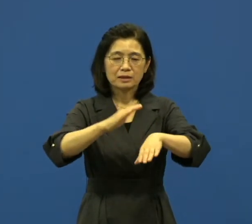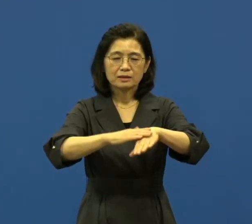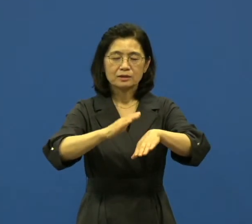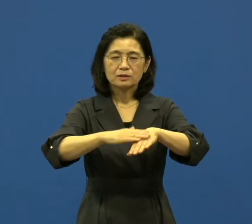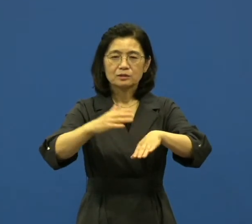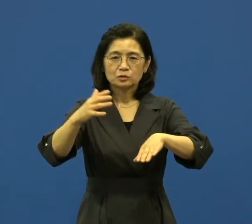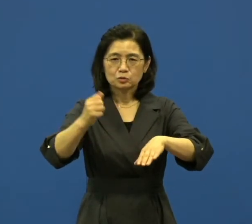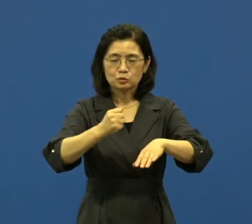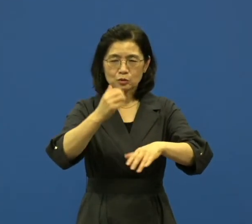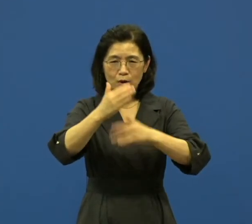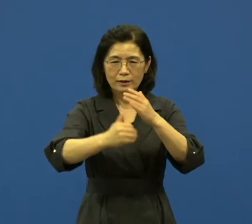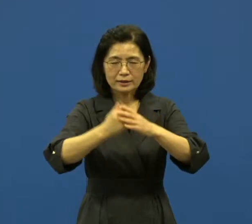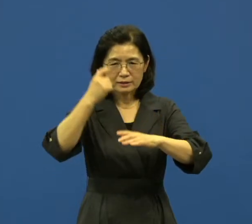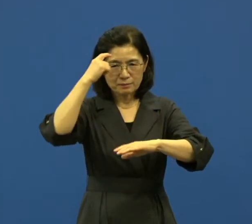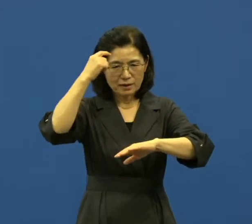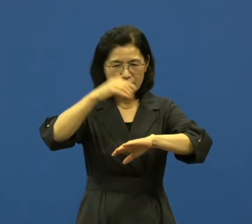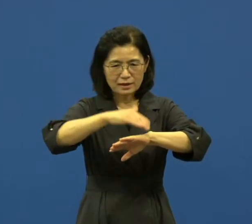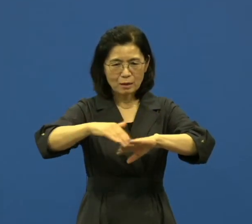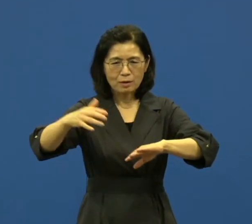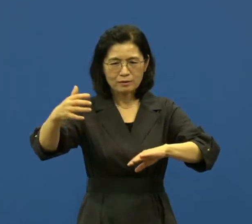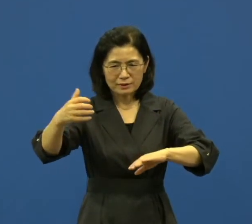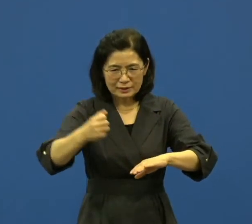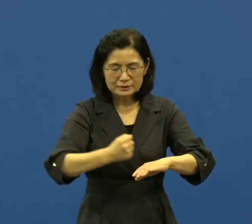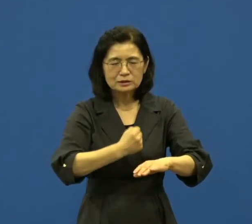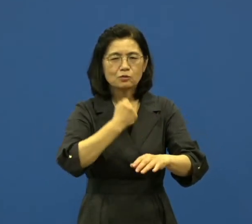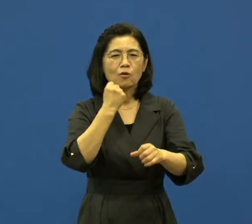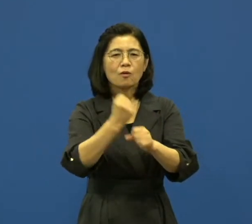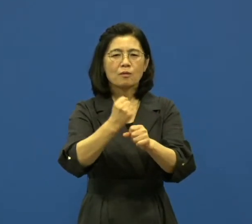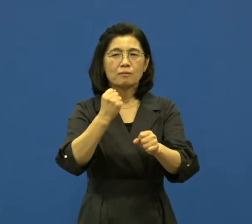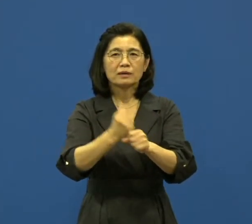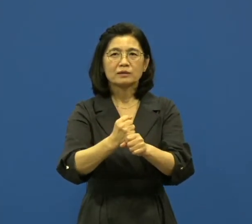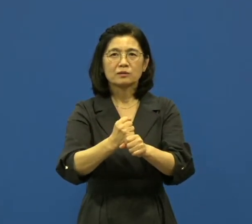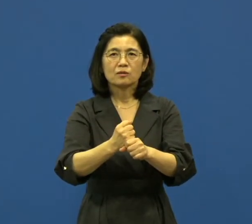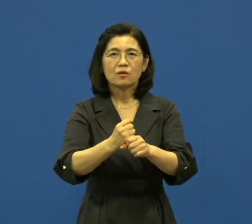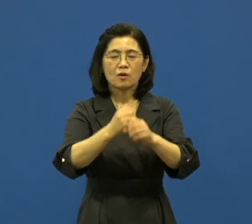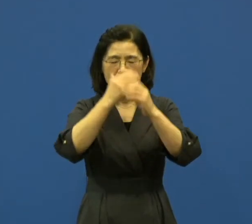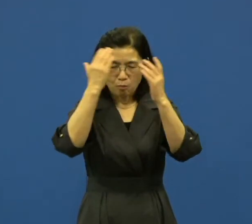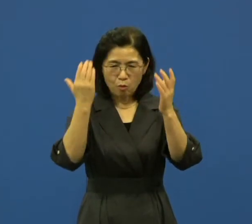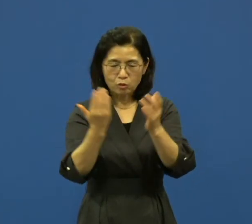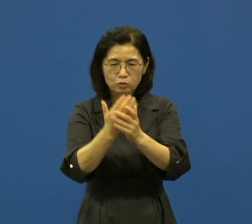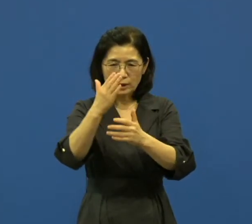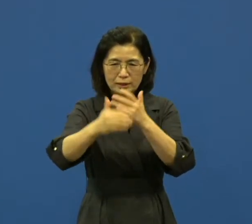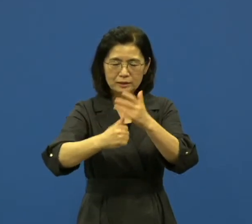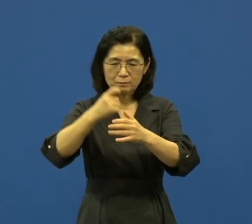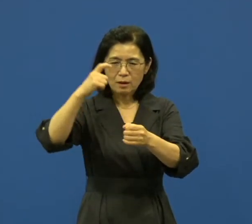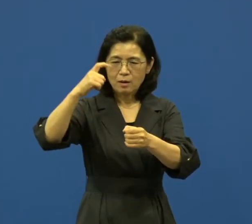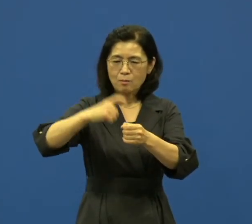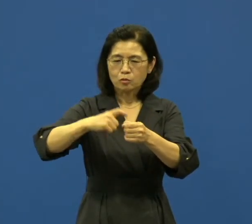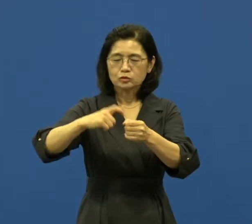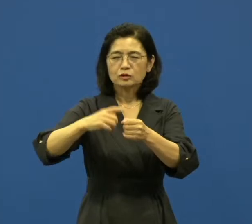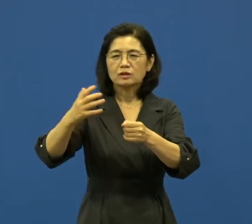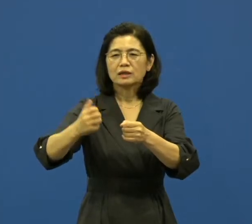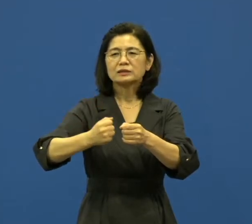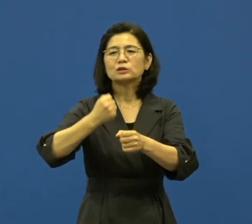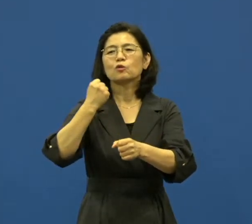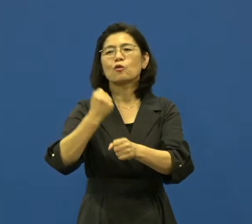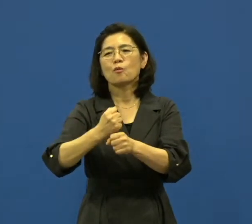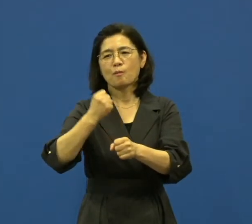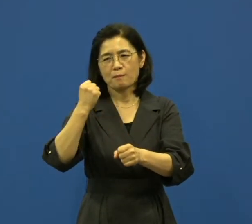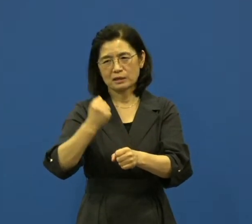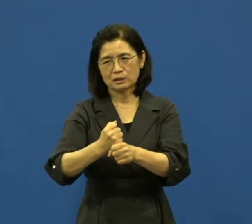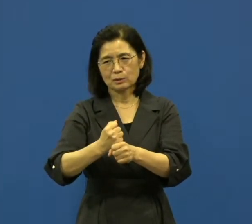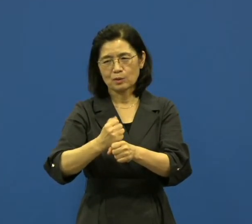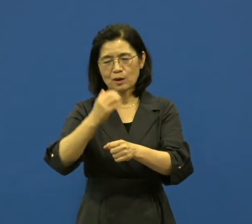만들으시고, 모든 존재하는 것은 목적이 있고, 모든 존재하는 것은 하나님의 계획이 있고, 하나님의 의도가 있고, 하나님의 플랜이